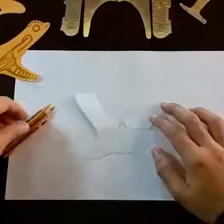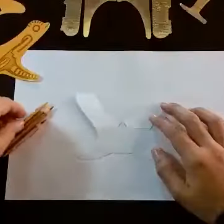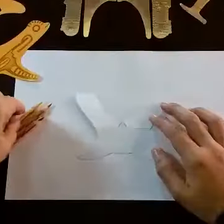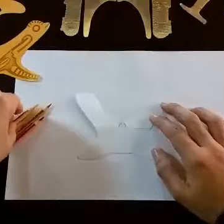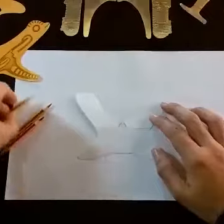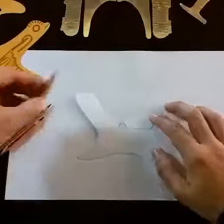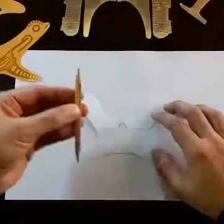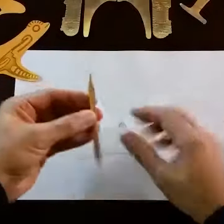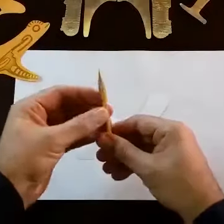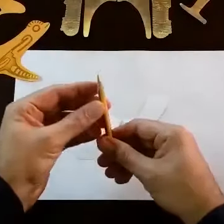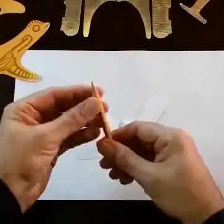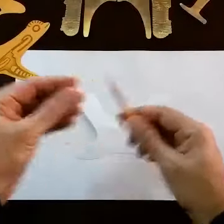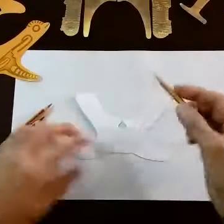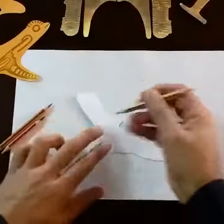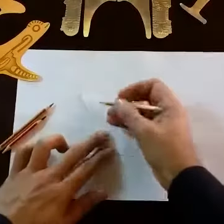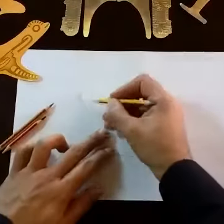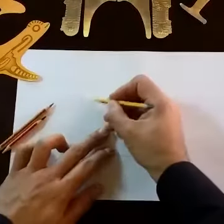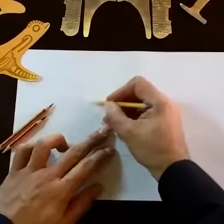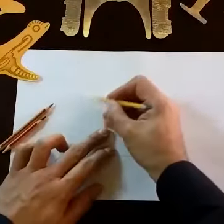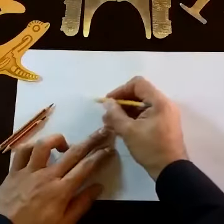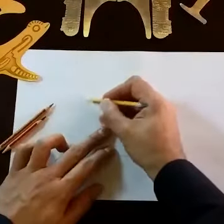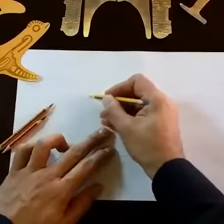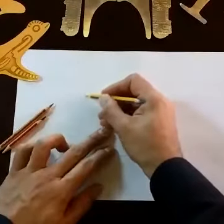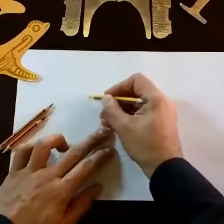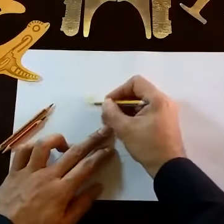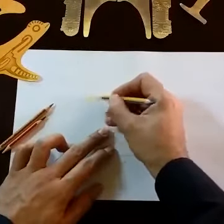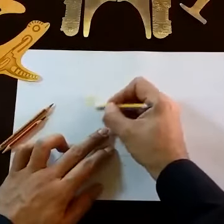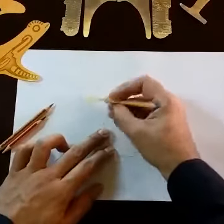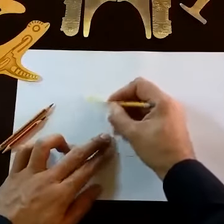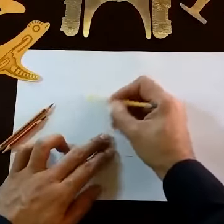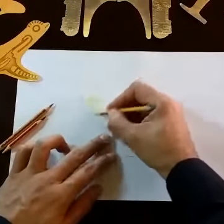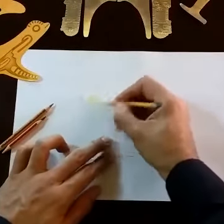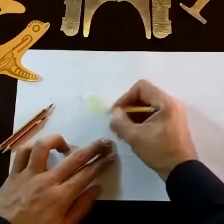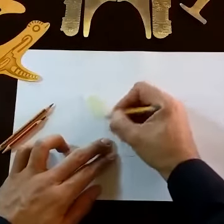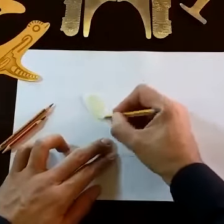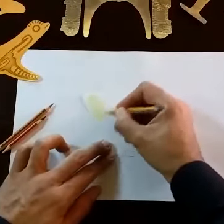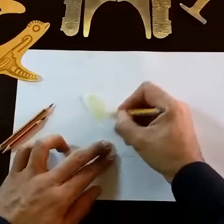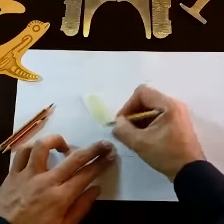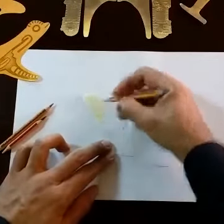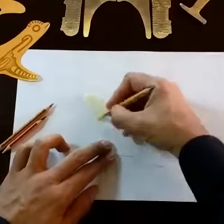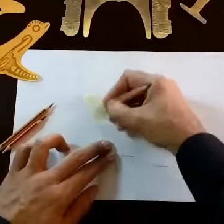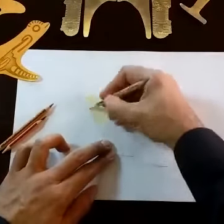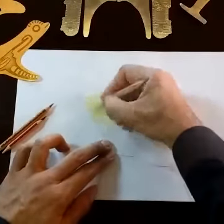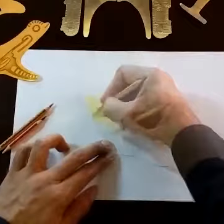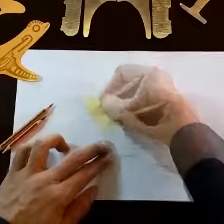Ahora usemos los lápices de colores para rellenar. Puedes usar color amarillo.